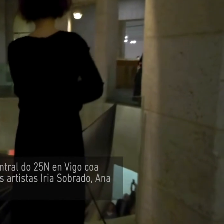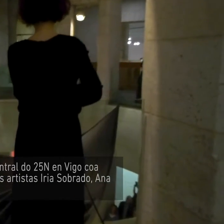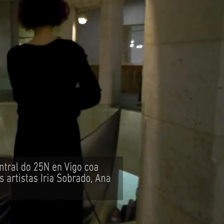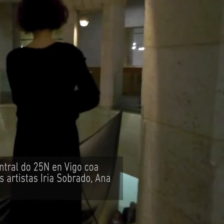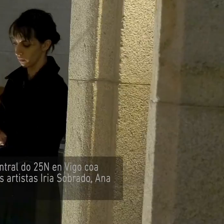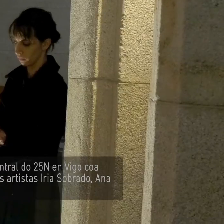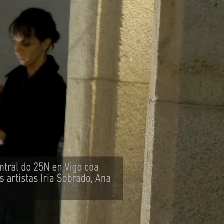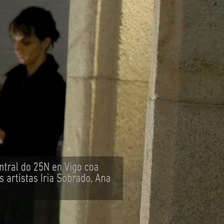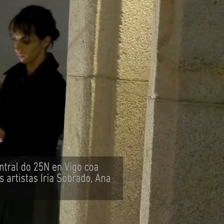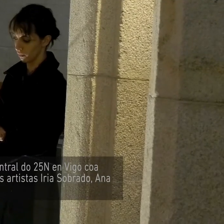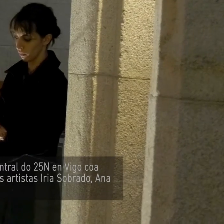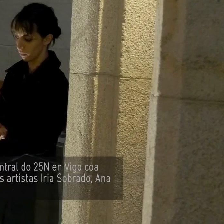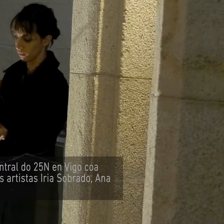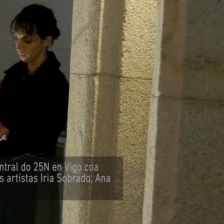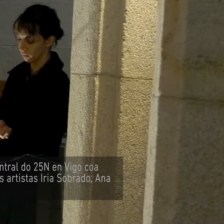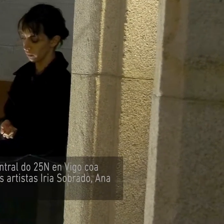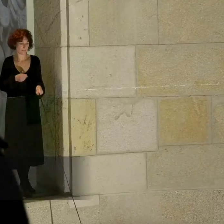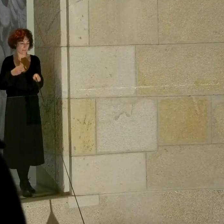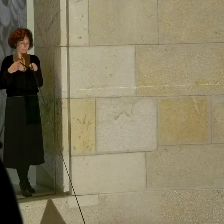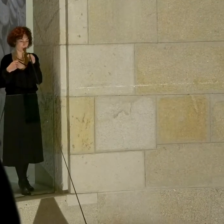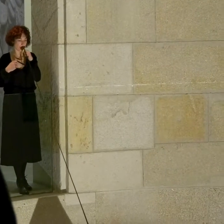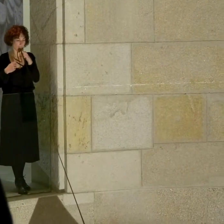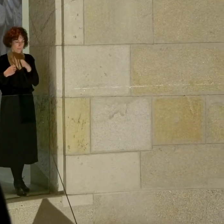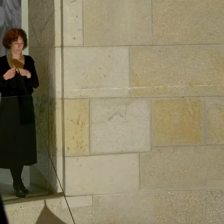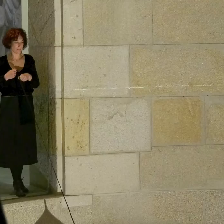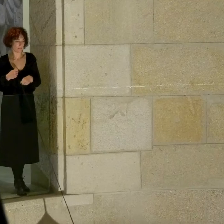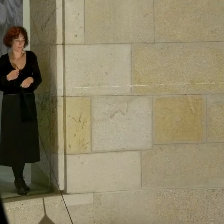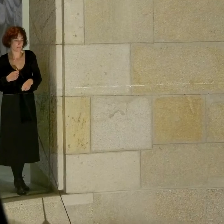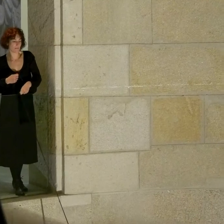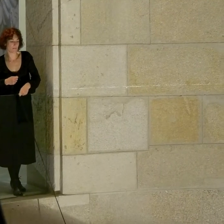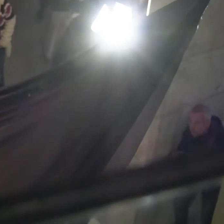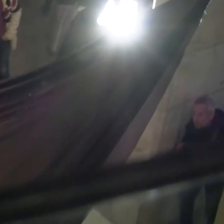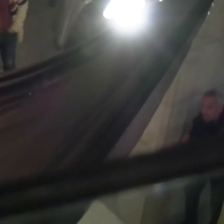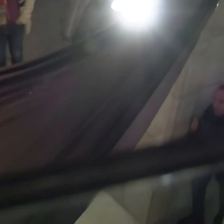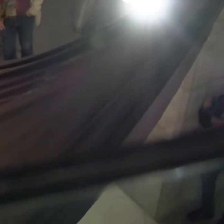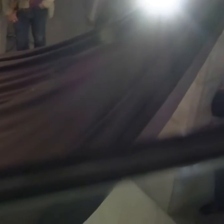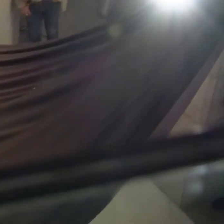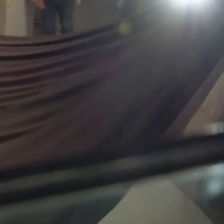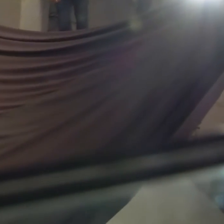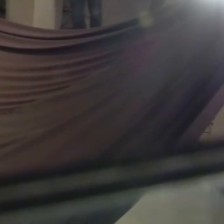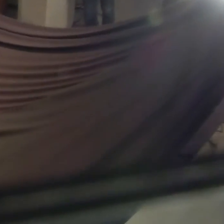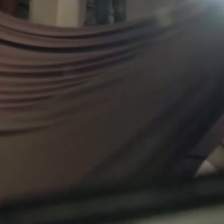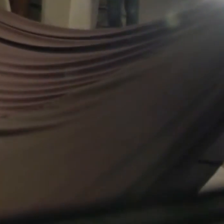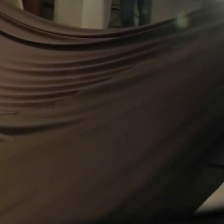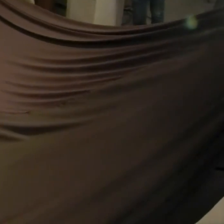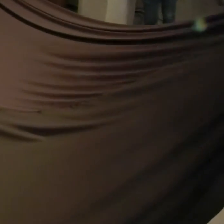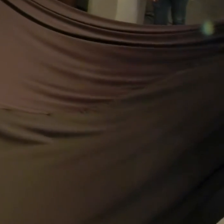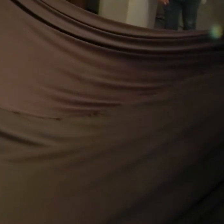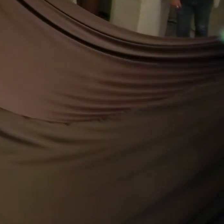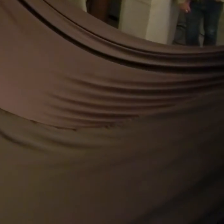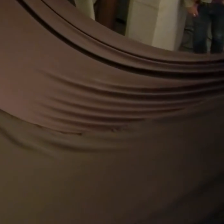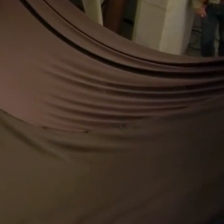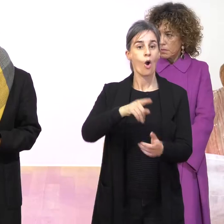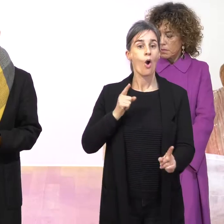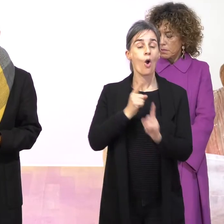estar aquí é un feito político. É poñerse de pé no centro en